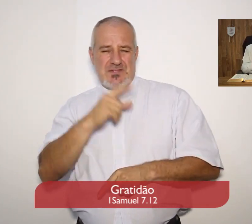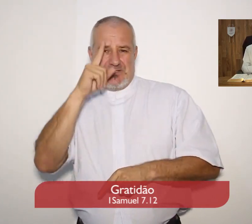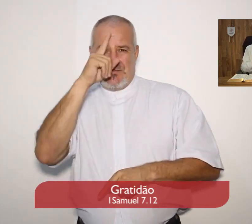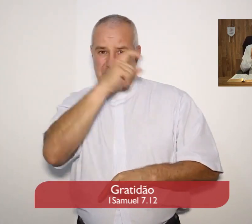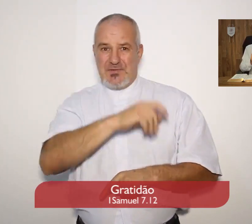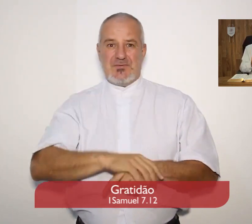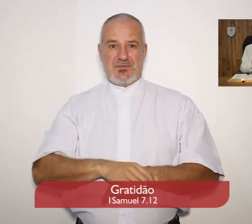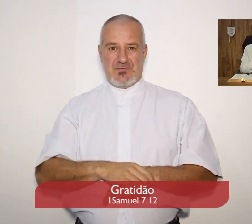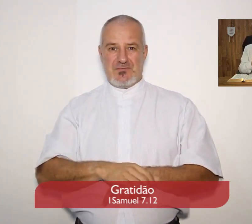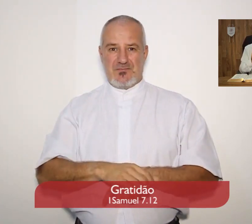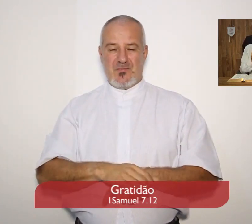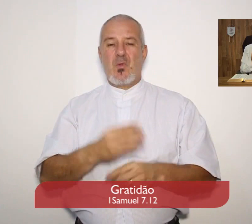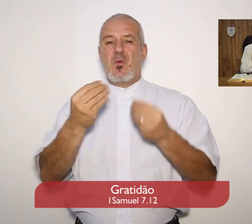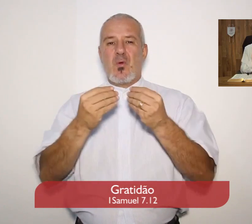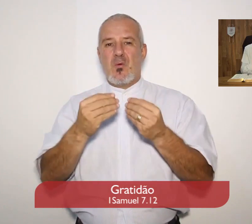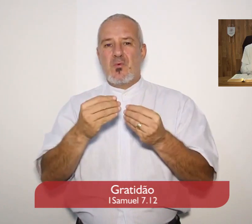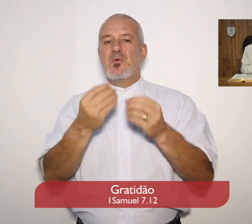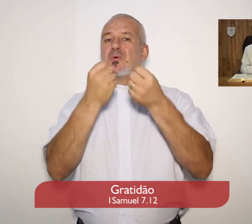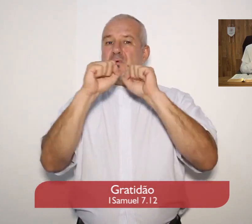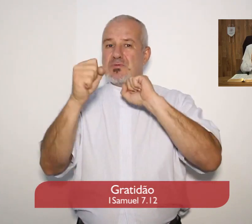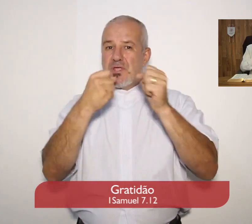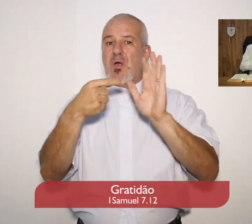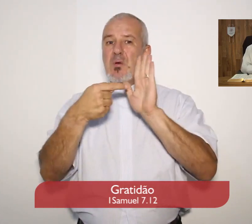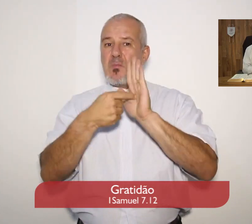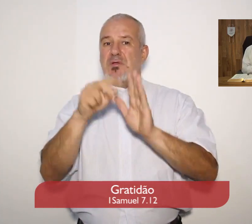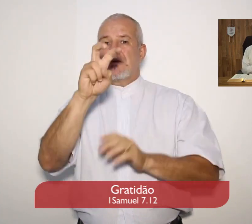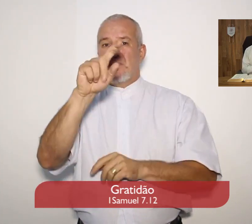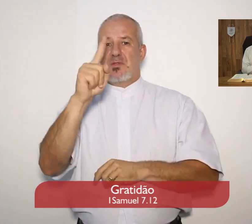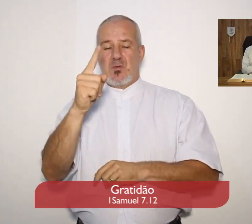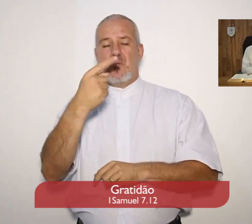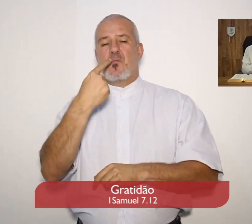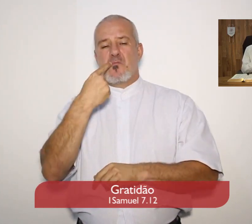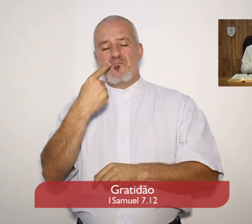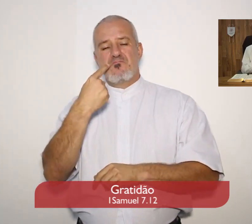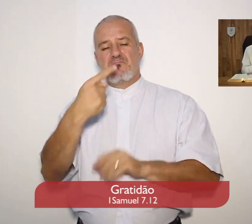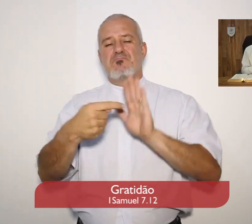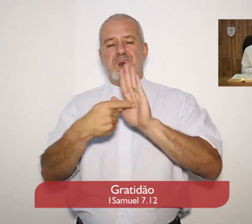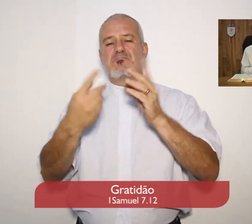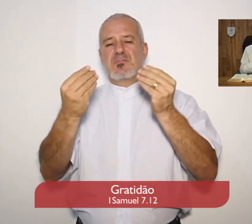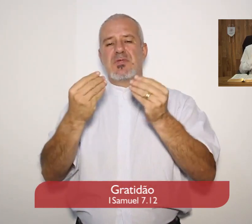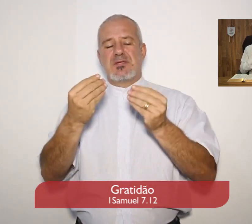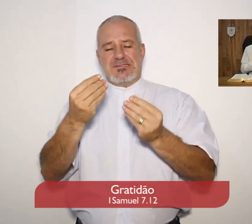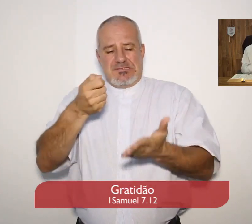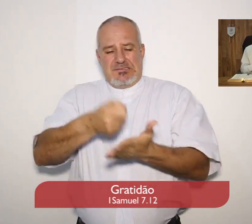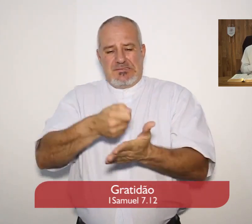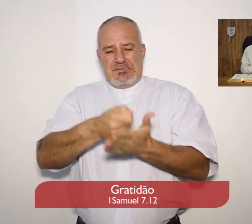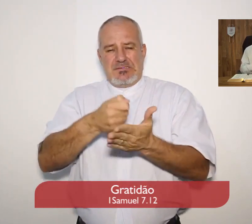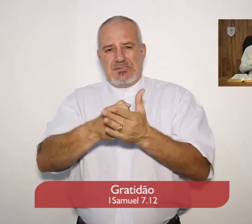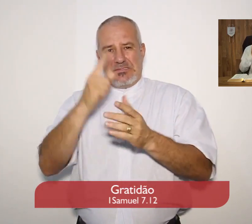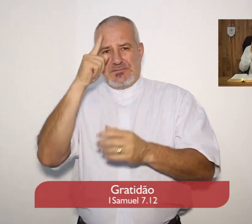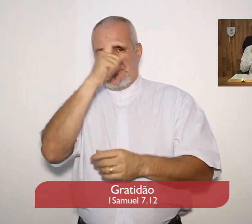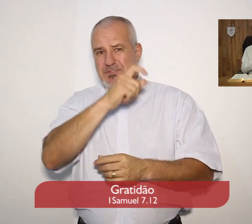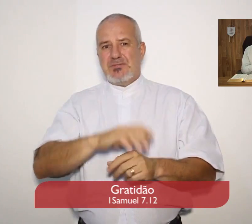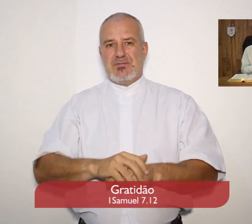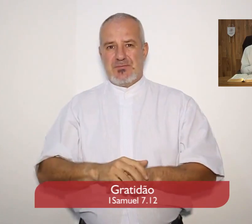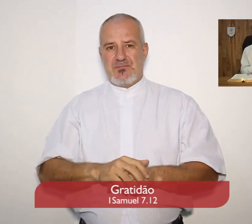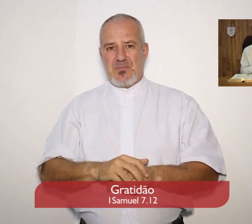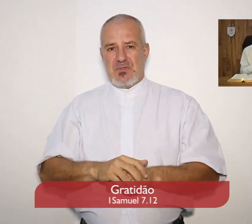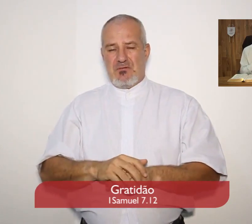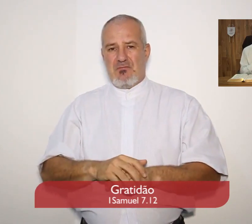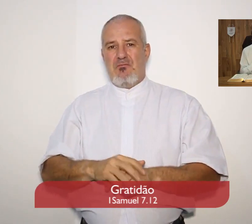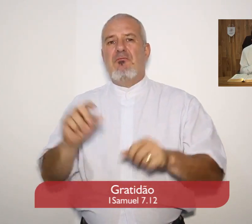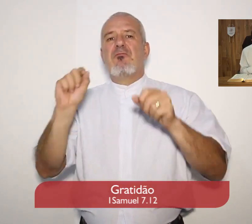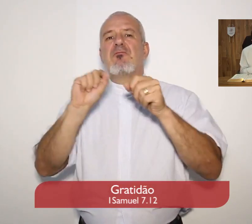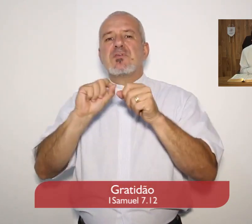a lógica do Salmo de número 51, o versículo 17, quando afirma que sacrifícios